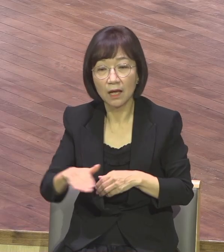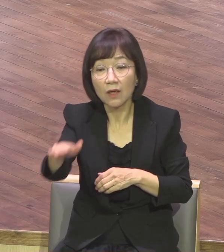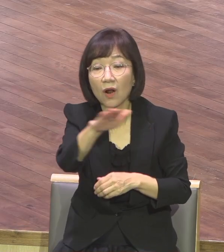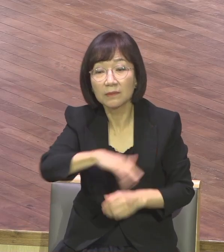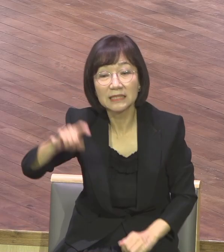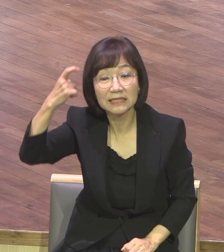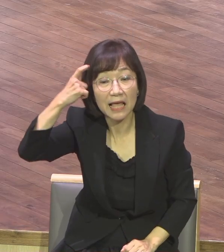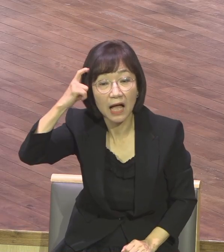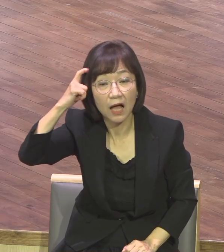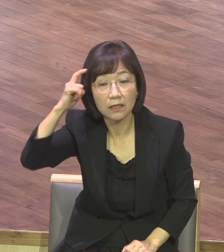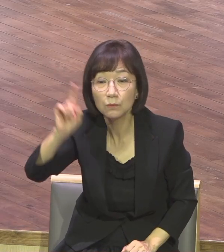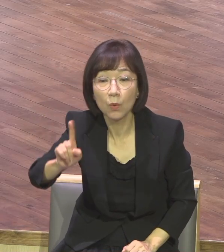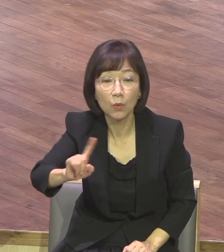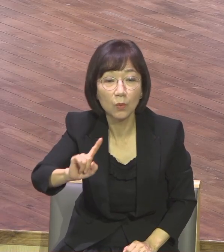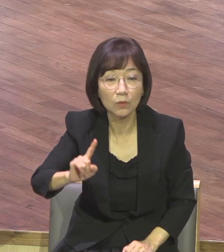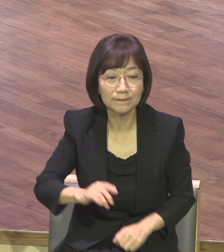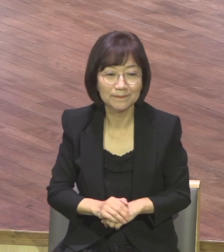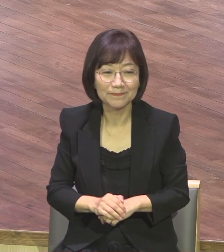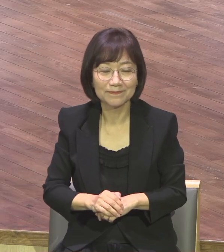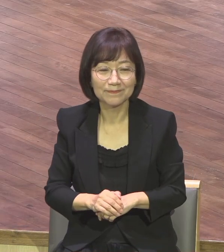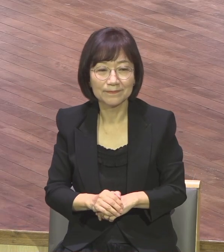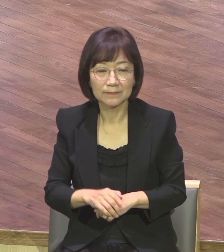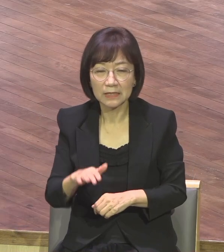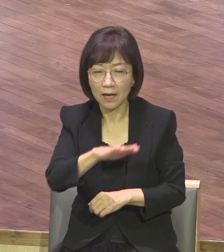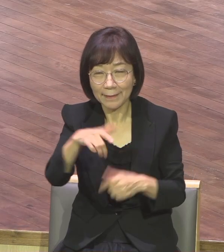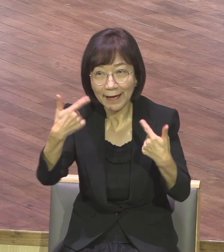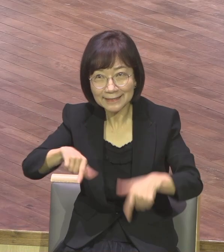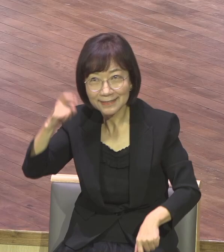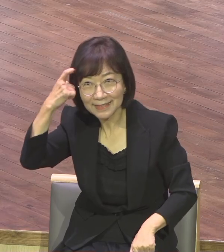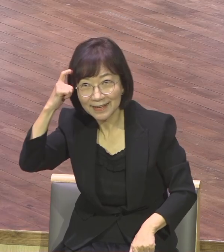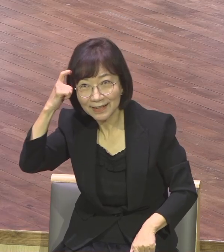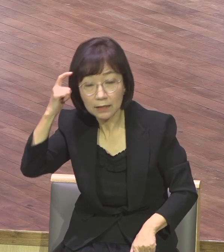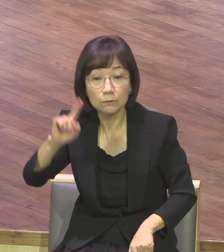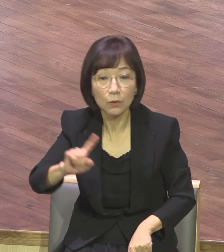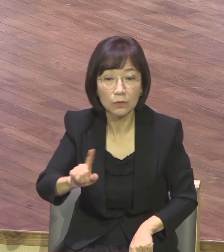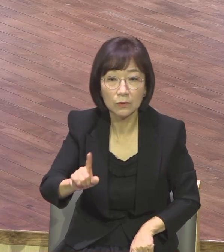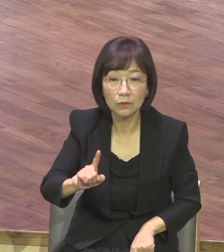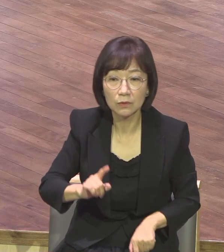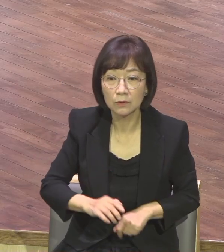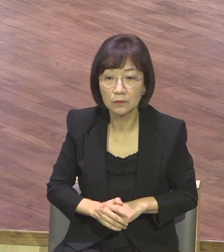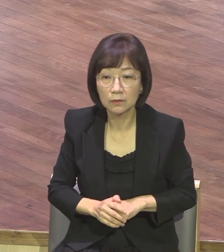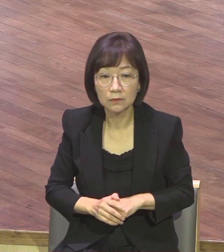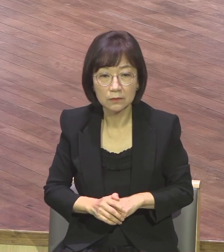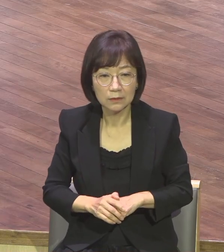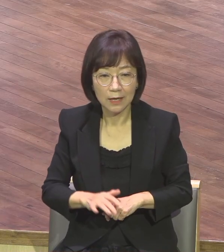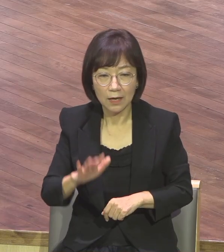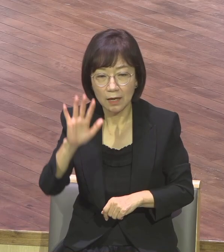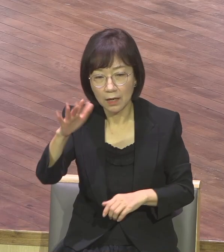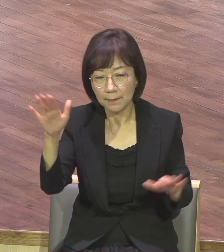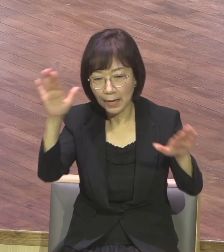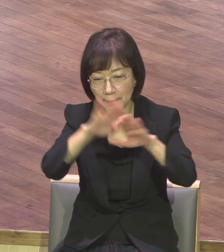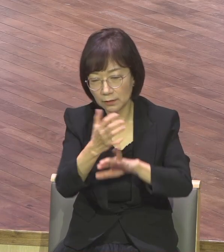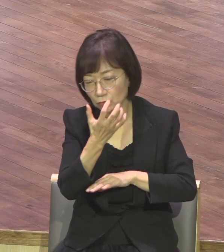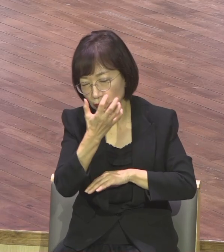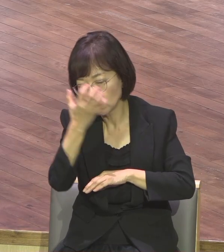삽니까? 무엇이 휩싸가 되고 있습니까? 여러분의 꿈에 무엇이 나타납니까?